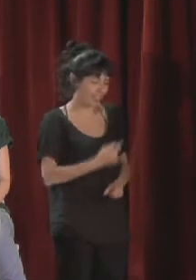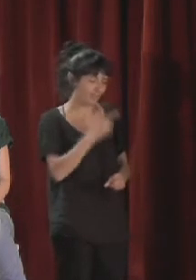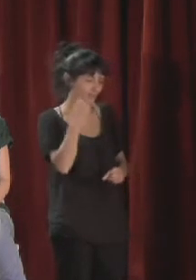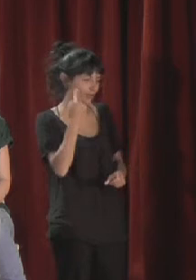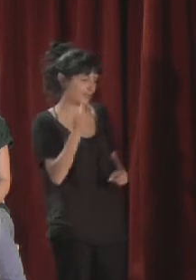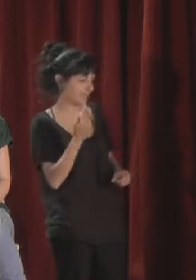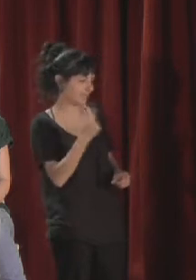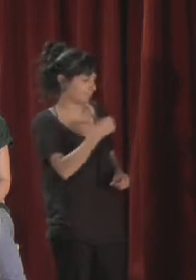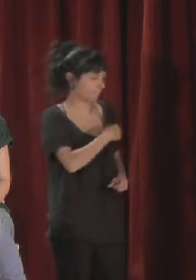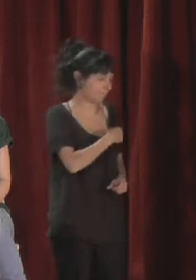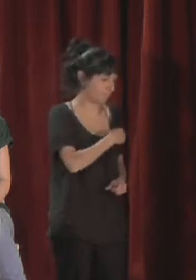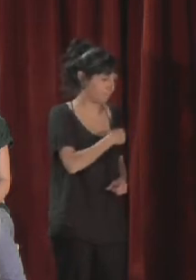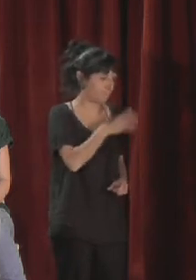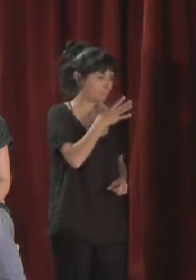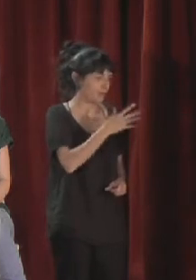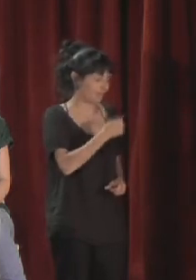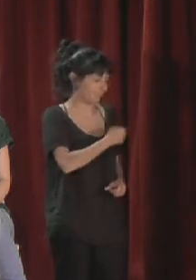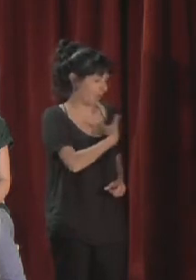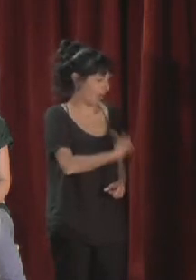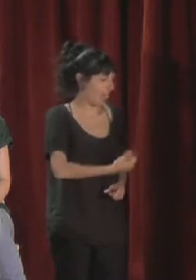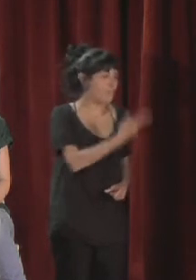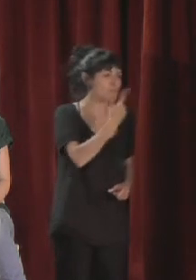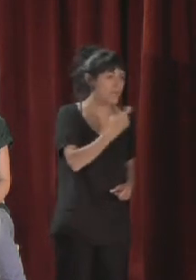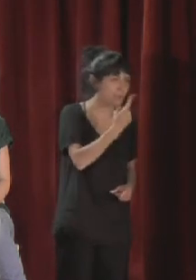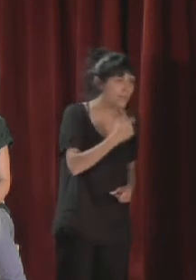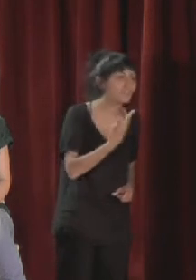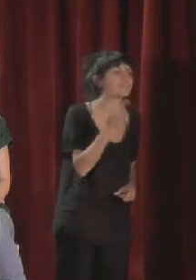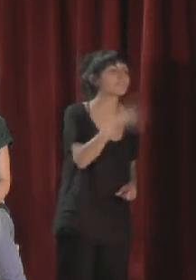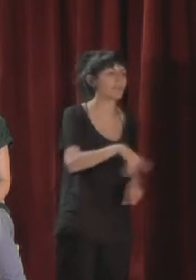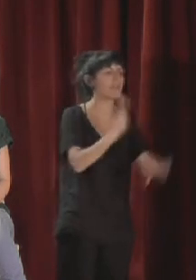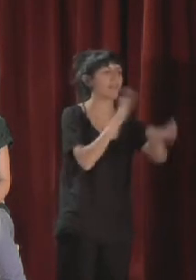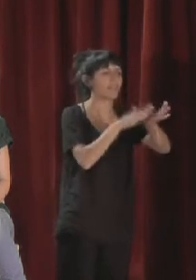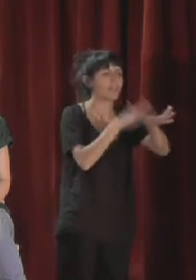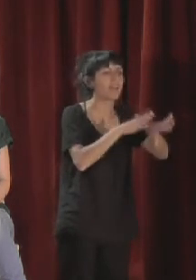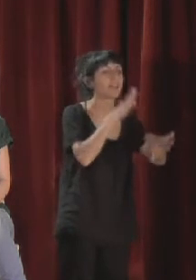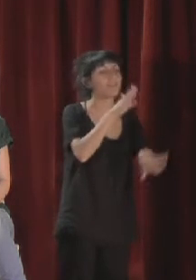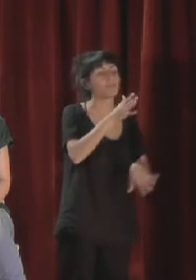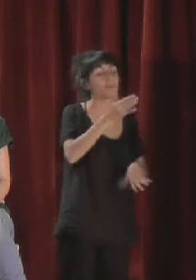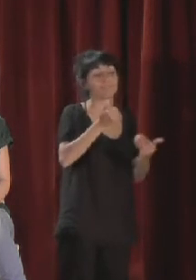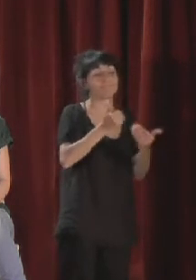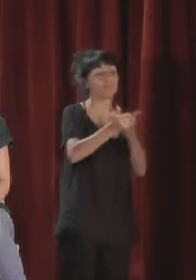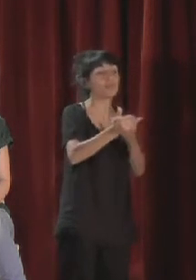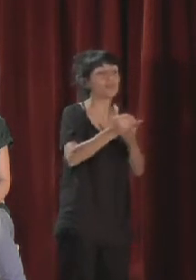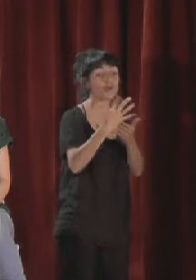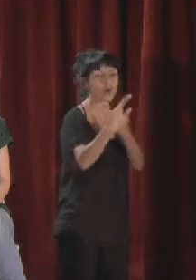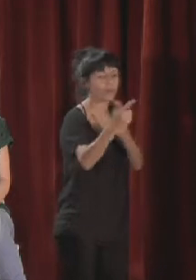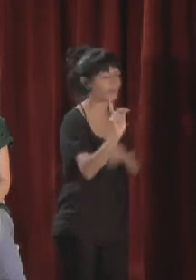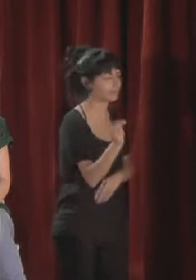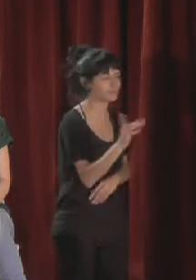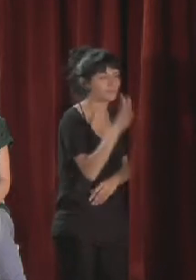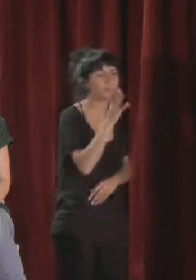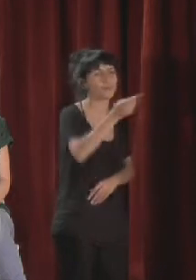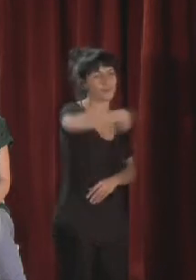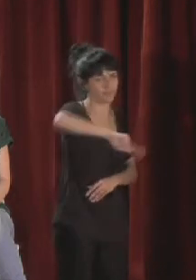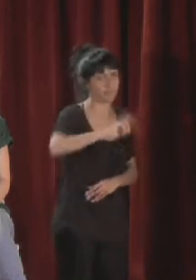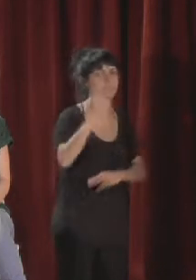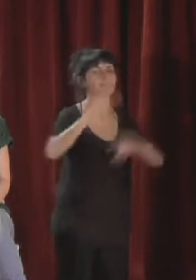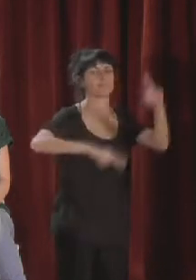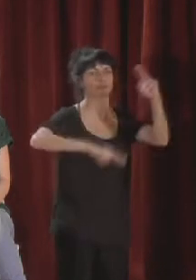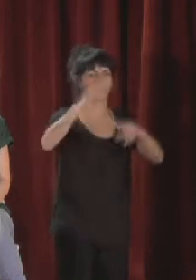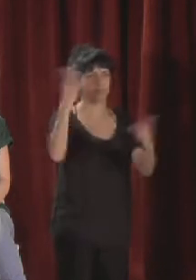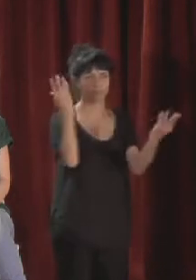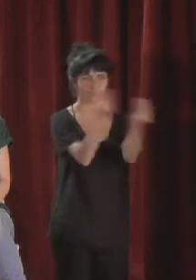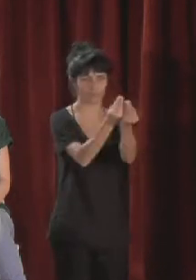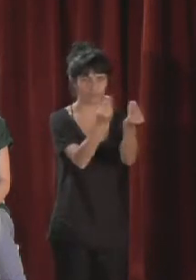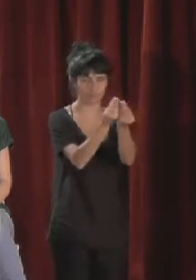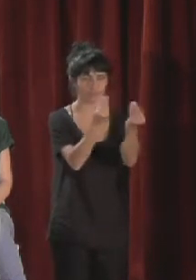esquerda. Porque non van a roubarnos o noso futuro, porque o imos a construir entre todas e todos nós. Eso